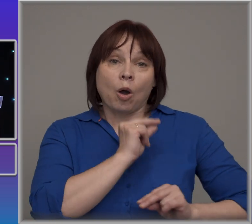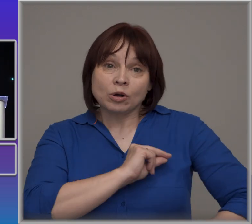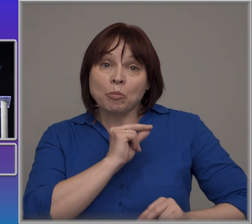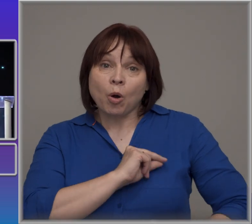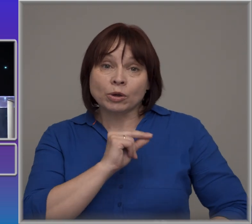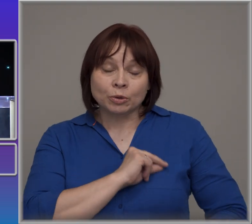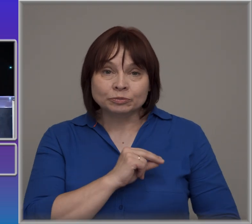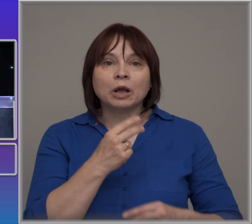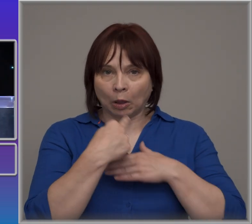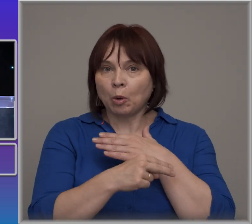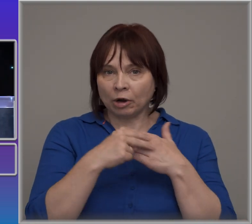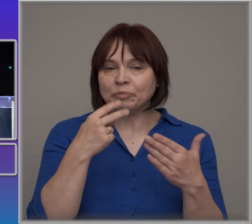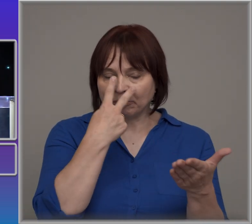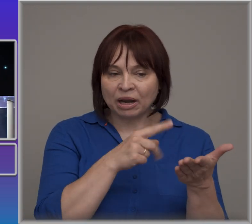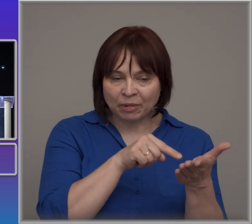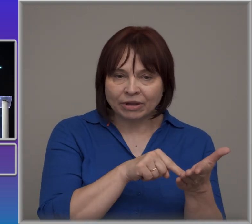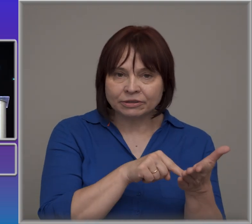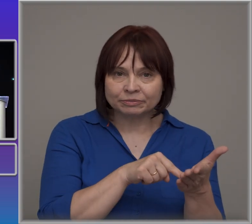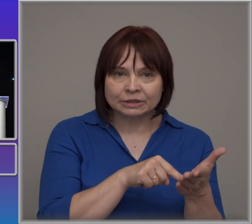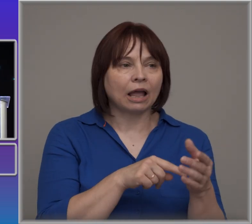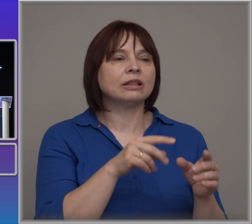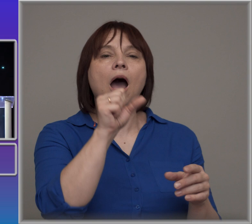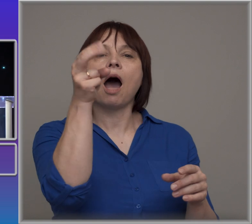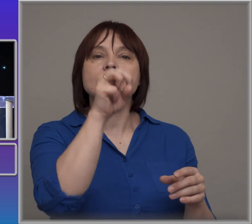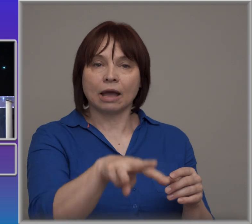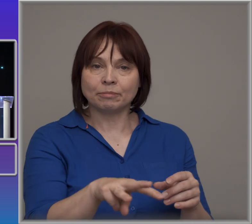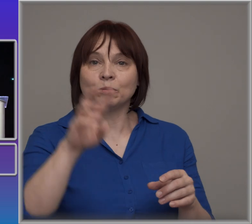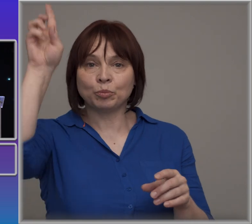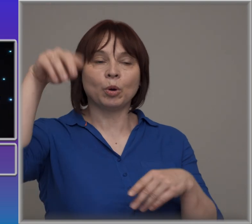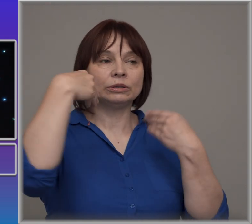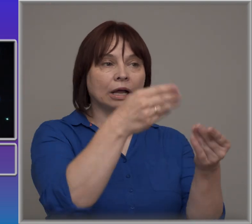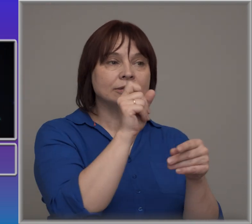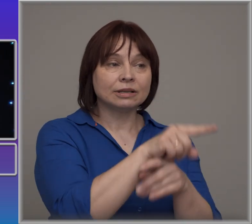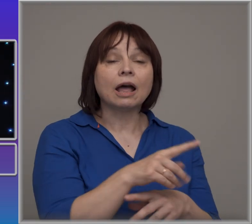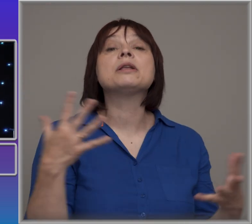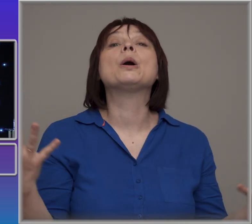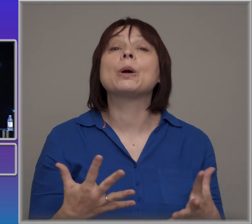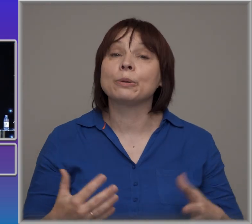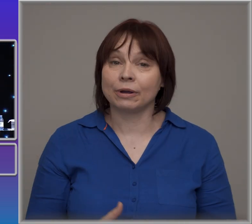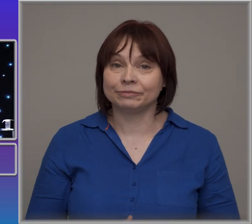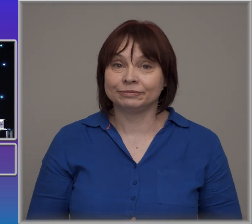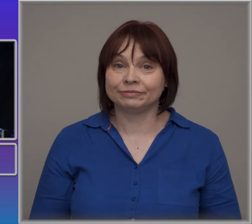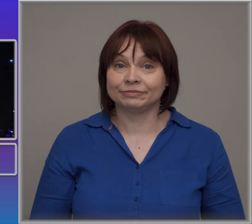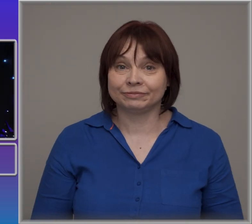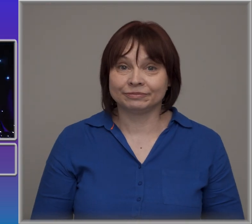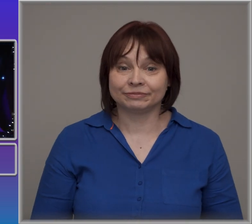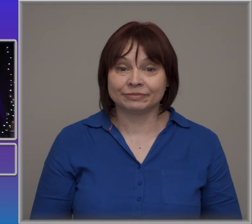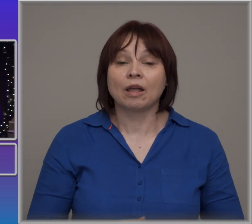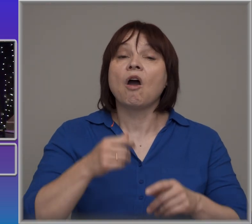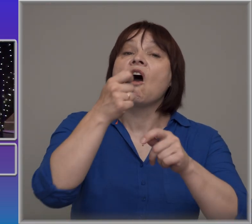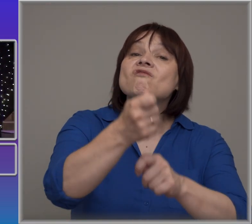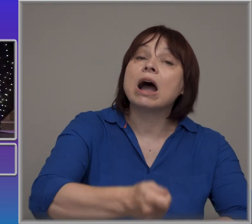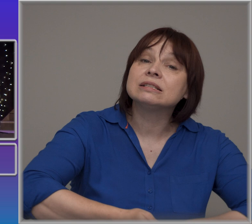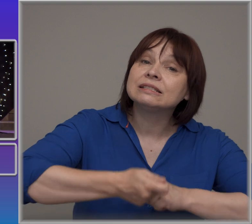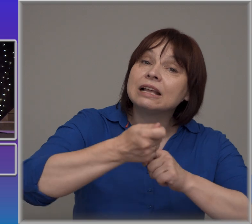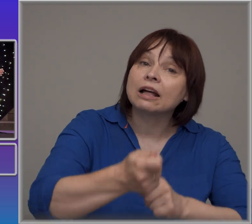это показатель того, что в тебя вложены те дары и таланты, в тебя вложены способности, которые Творец создал, и это